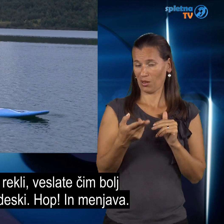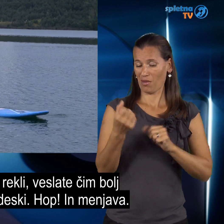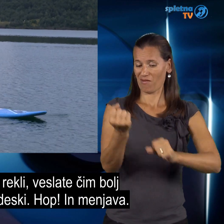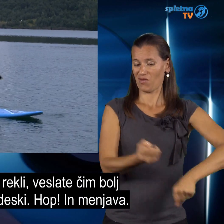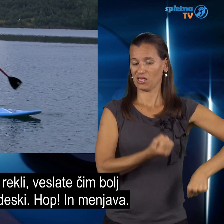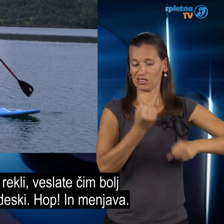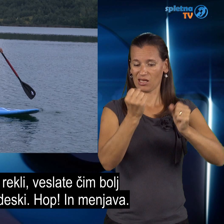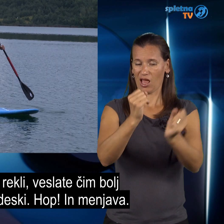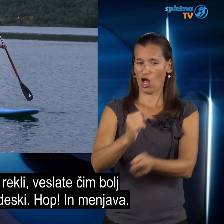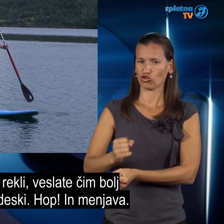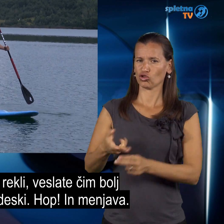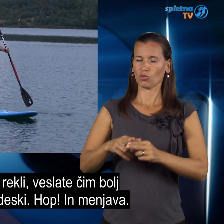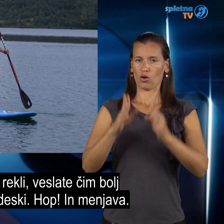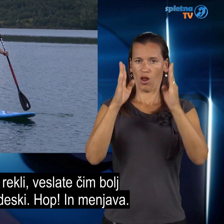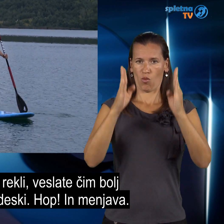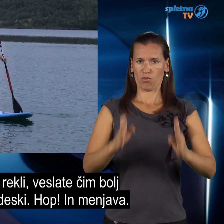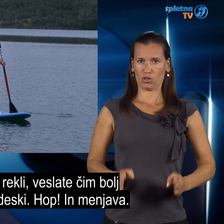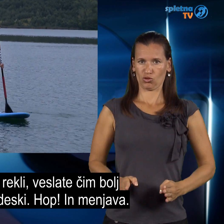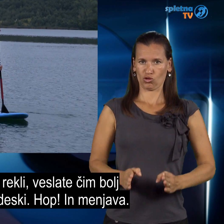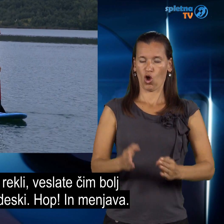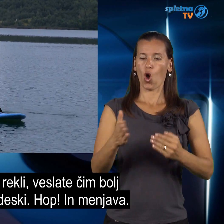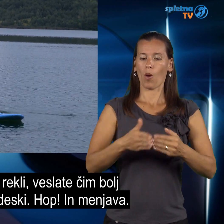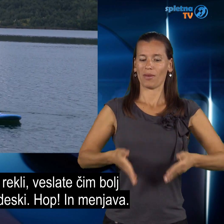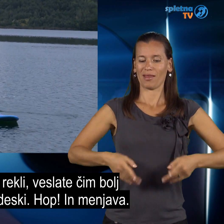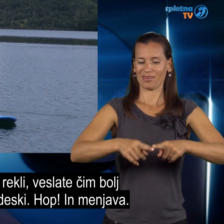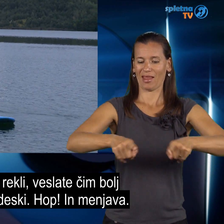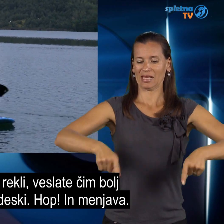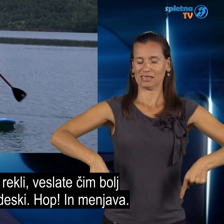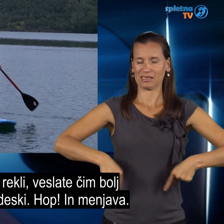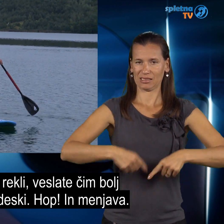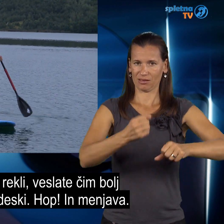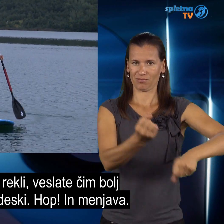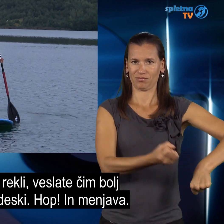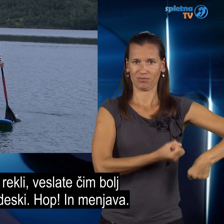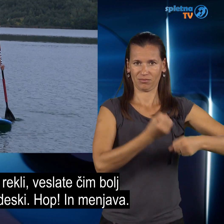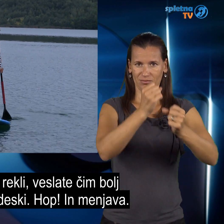In potem smo rekli, veslaš čim bolj navpično in ob deski.